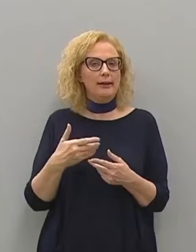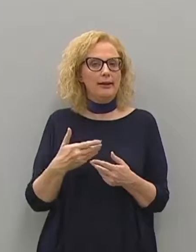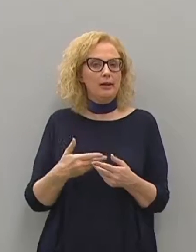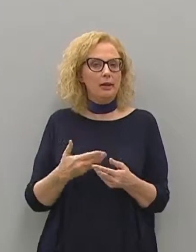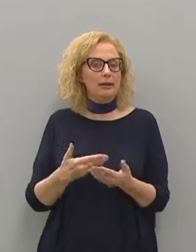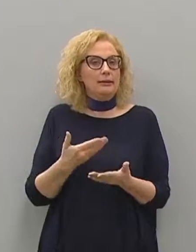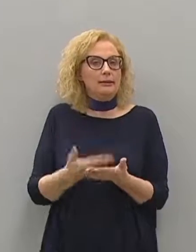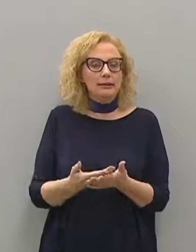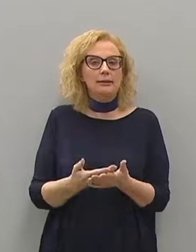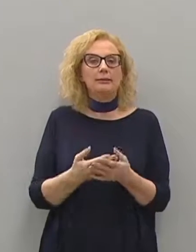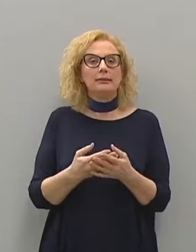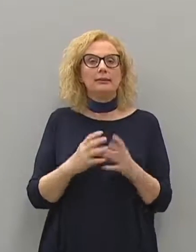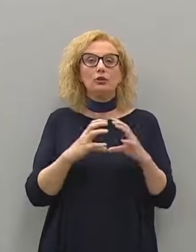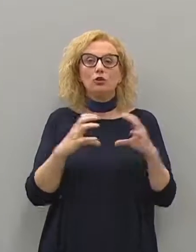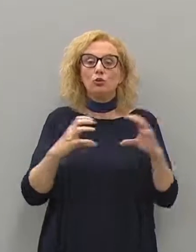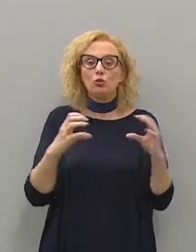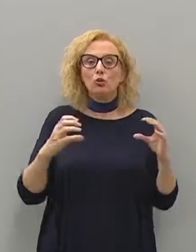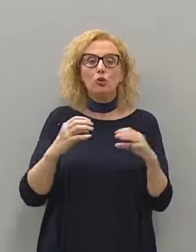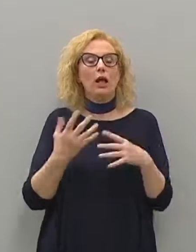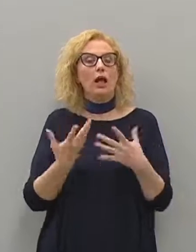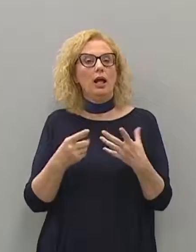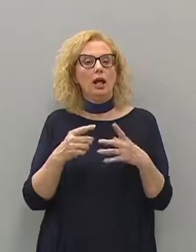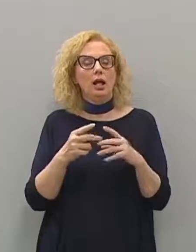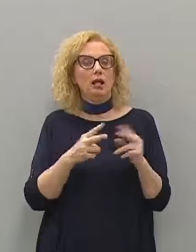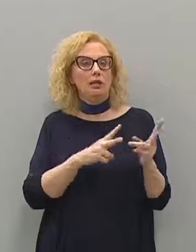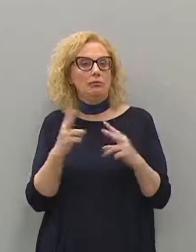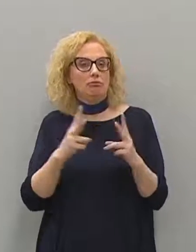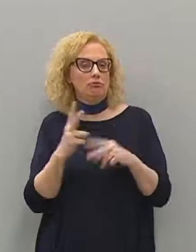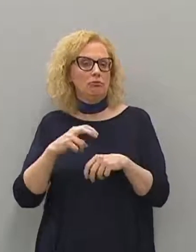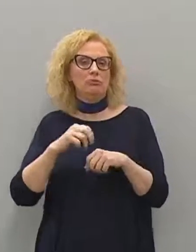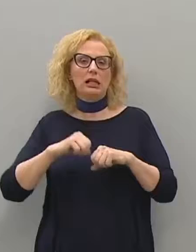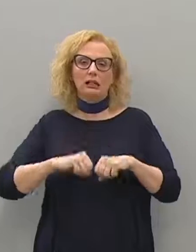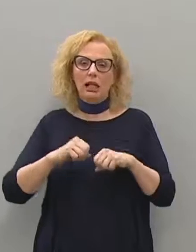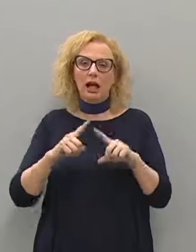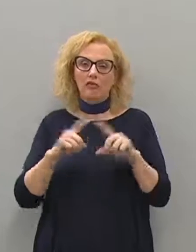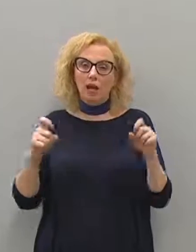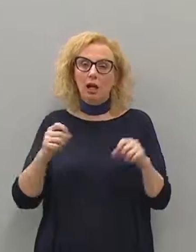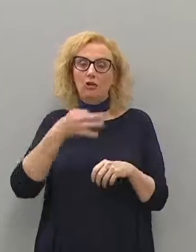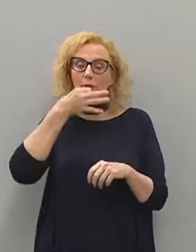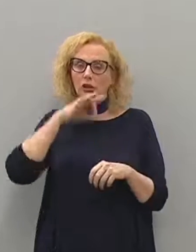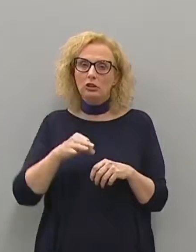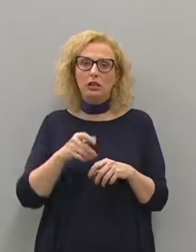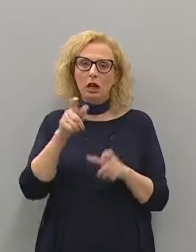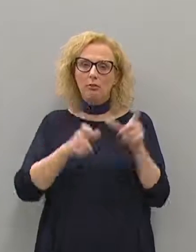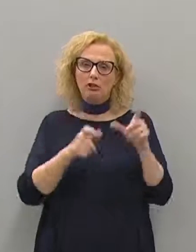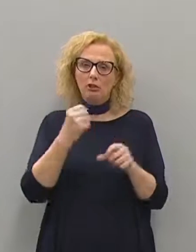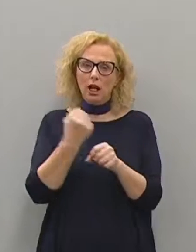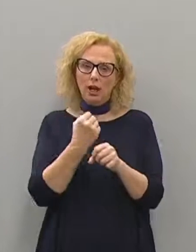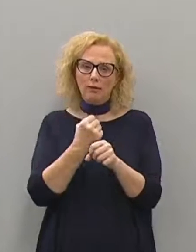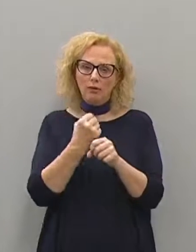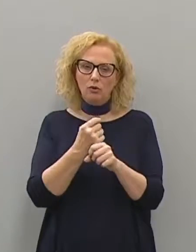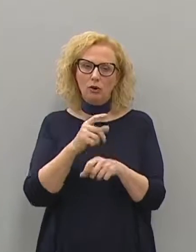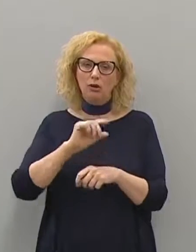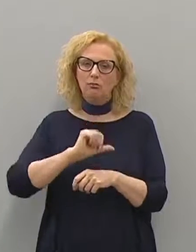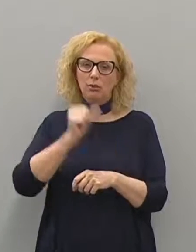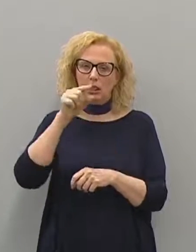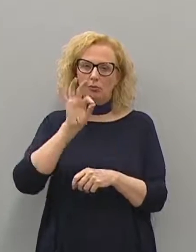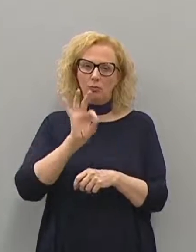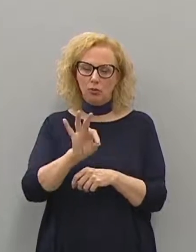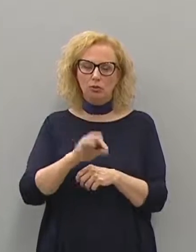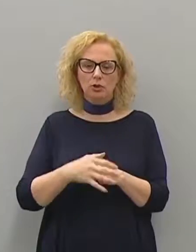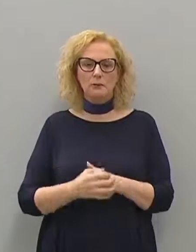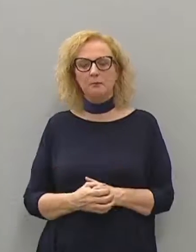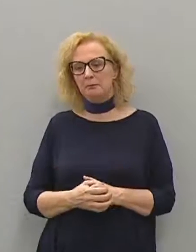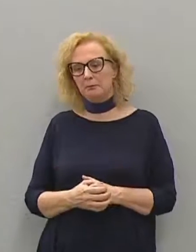come strutture sanitarie come come capacità del personale che questa è sicuramente sicuramente centrale bene allora